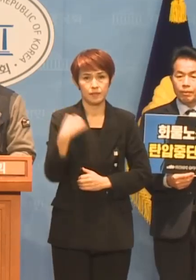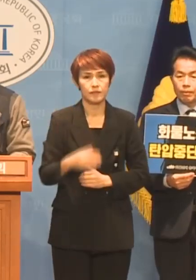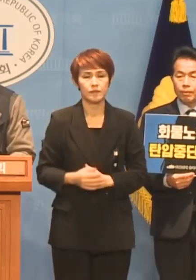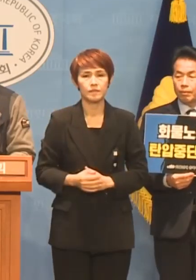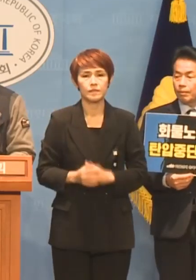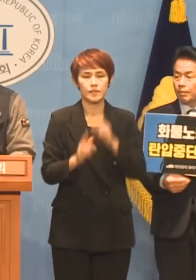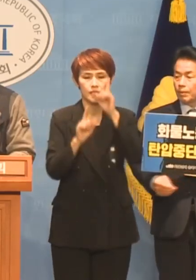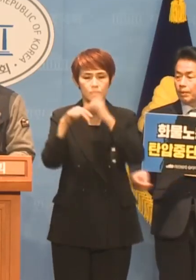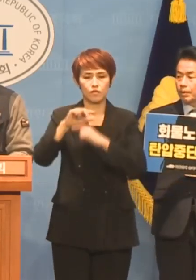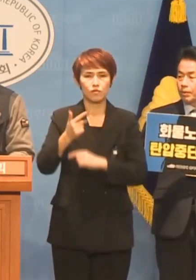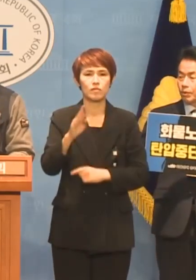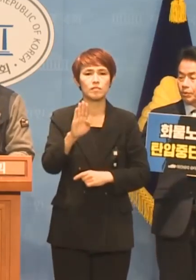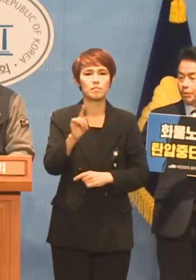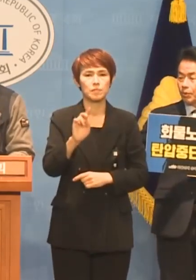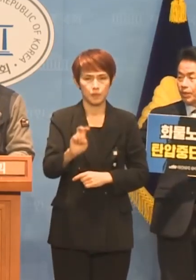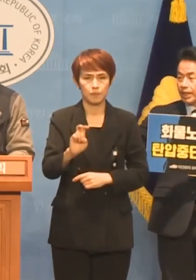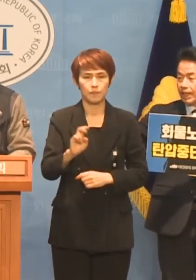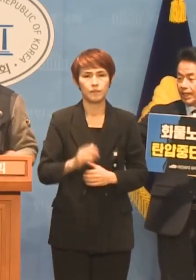이준범 조합원입니다.